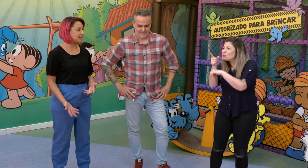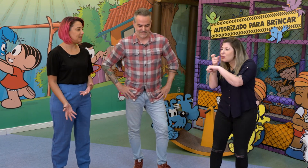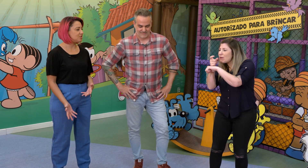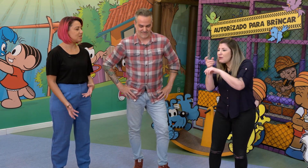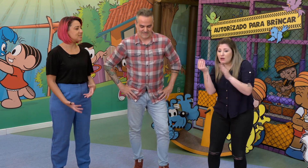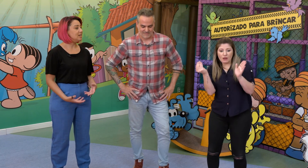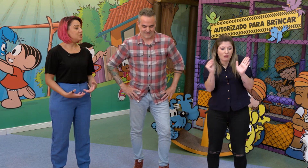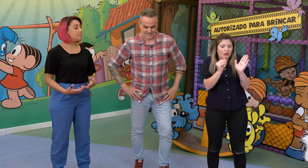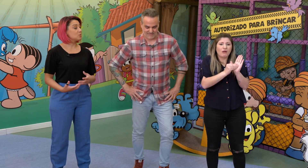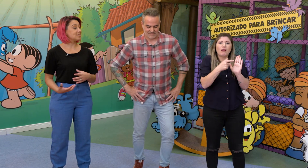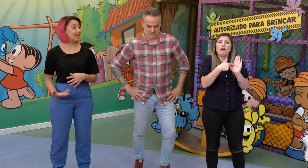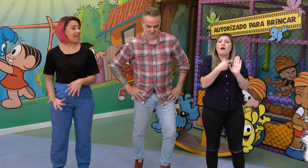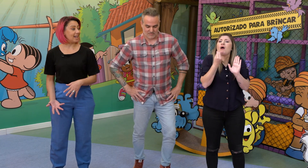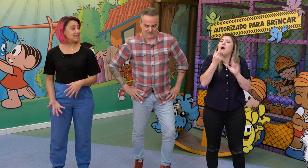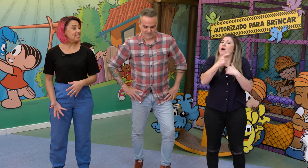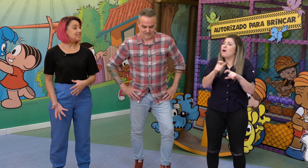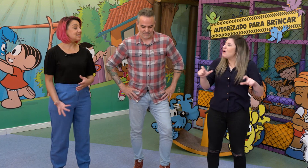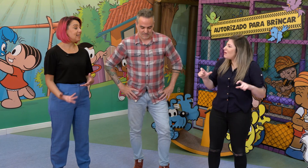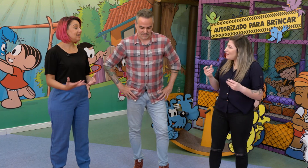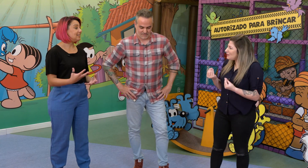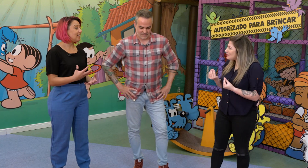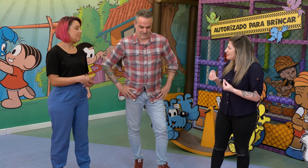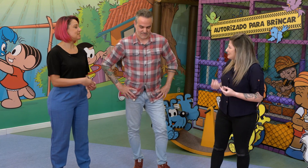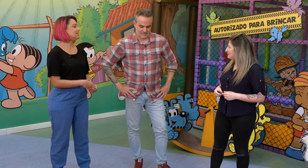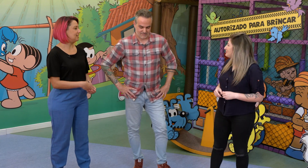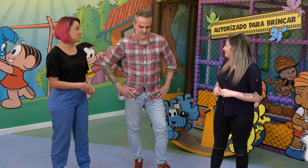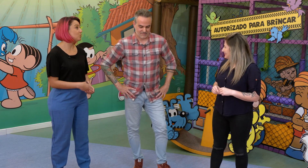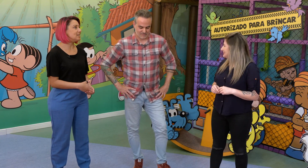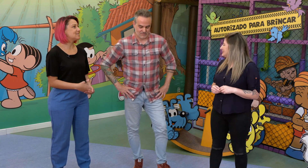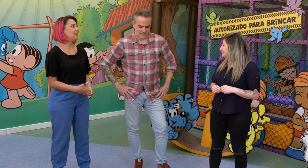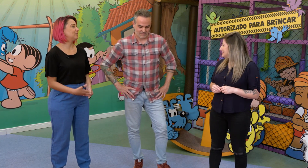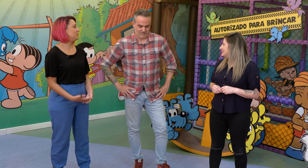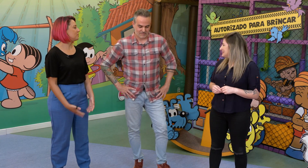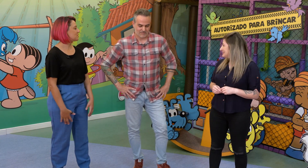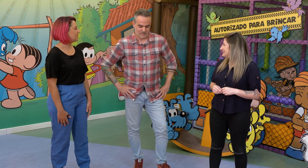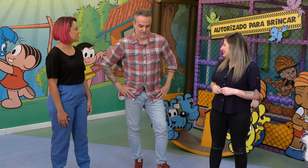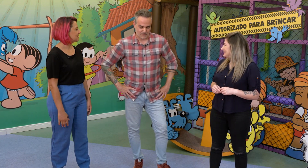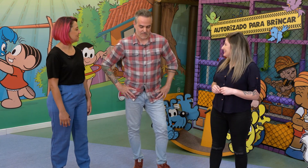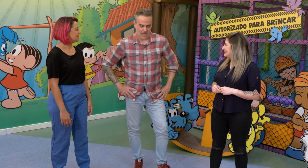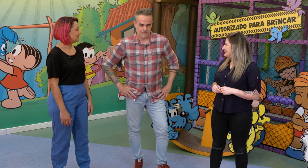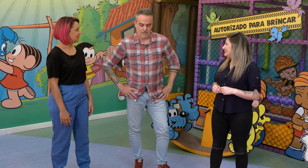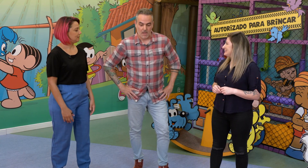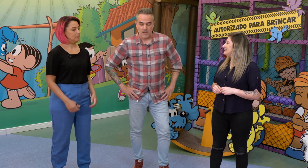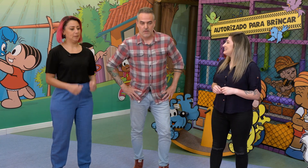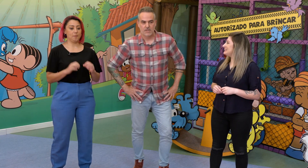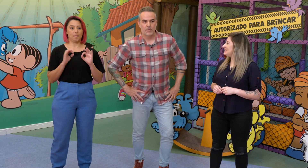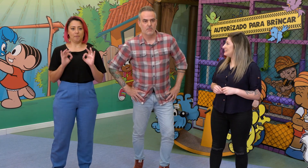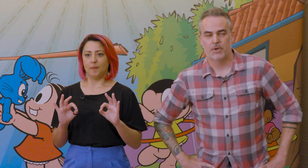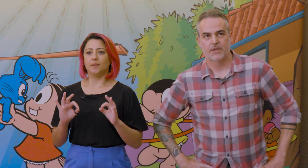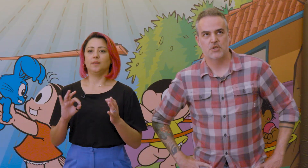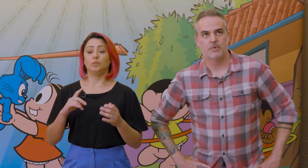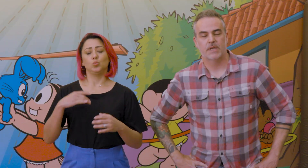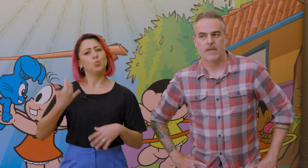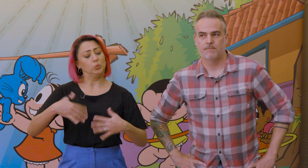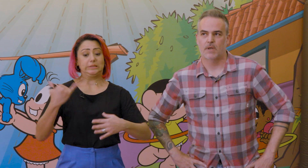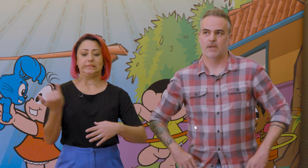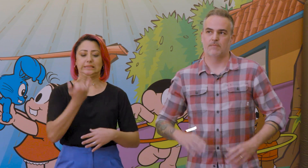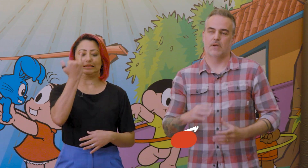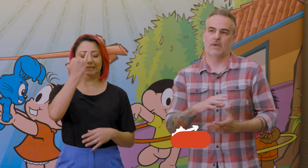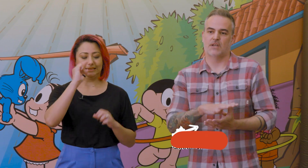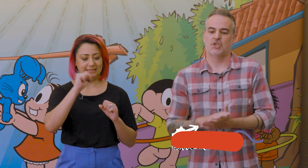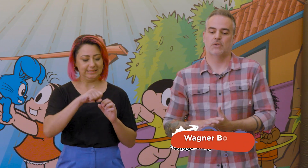perfis, características de pessoas reais serem representadas num desenho, né, num personagem. Tá. Isso é muito importante